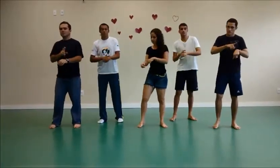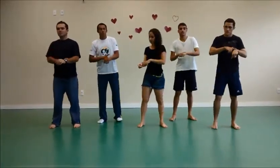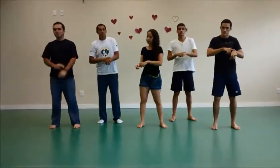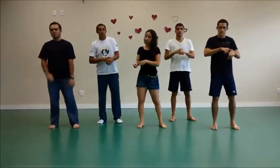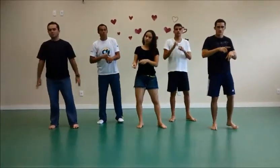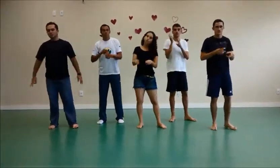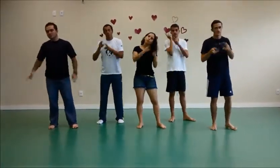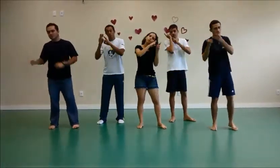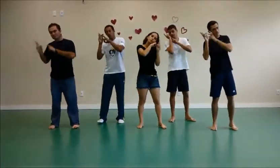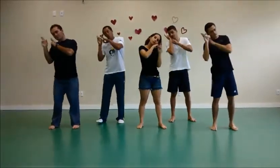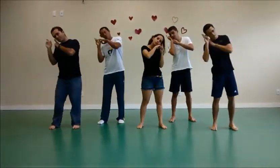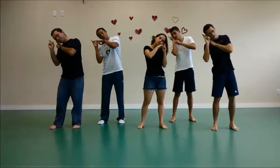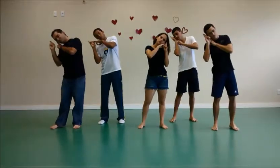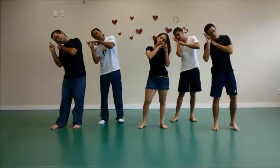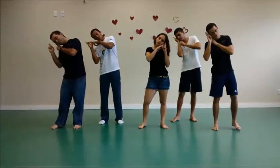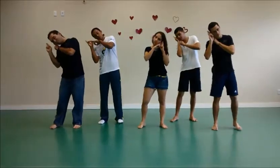quando eu me deito.